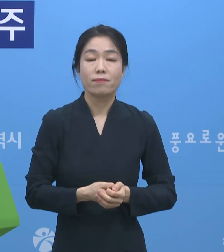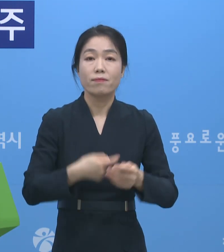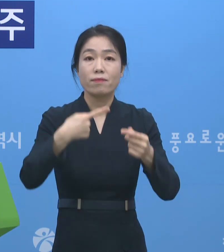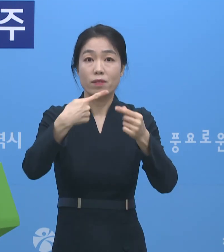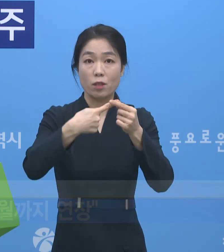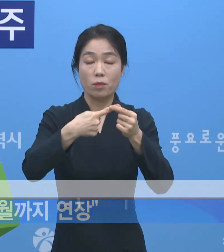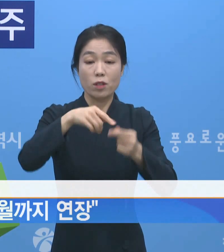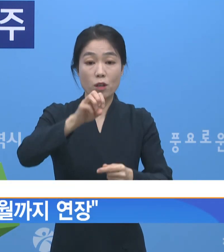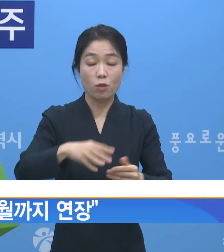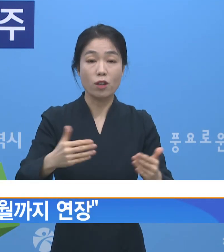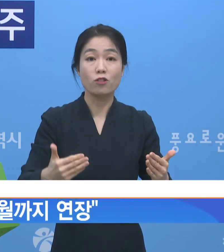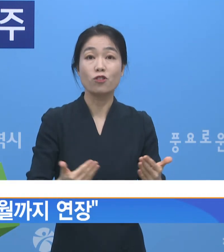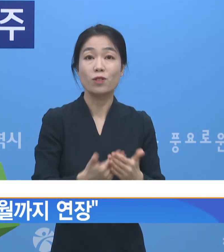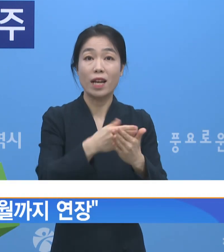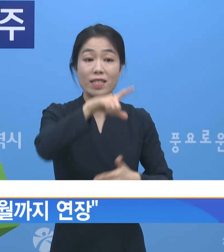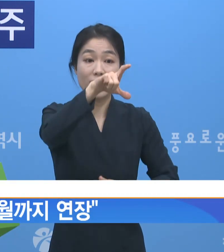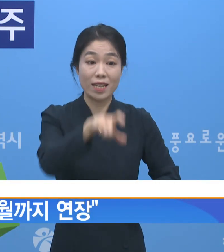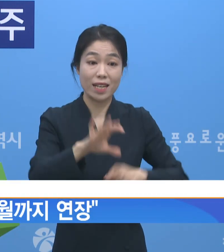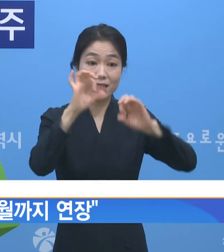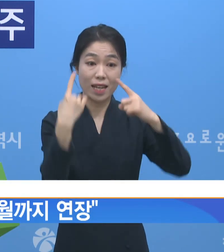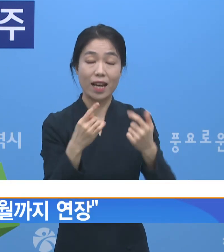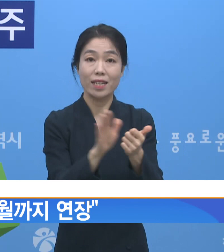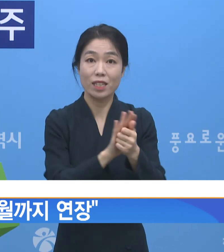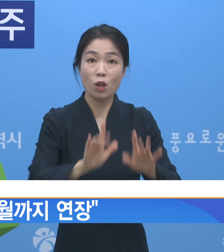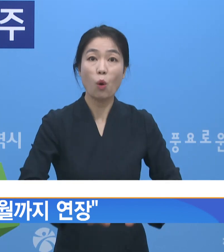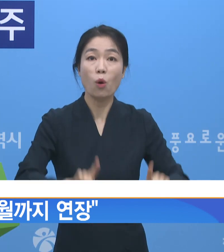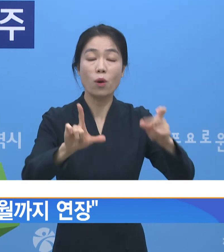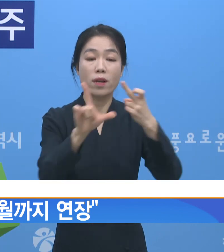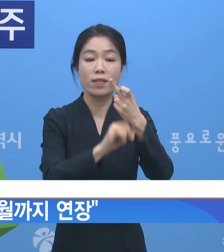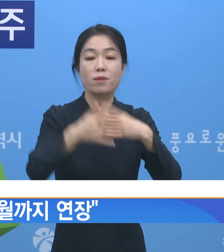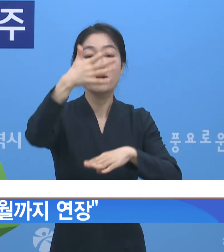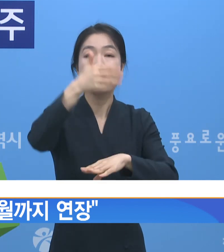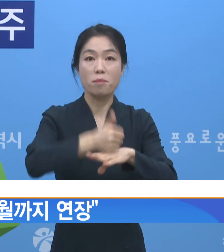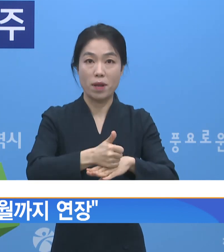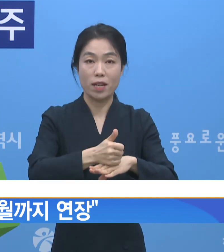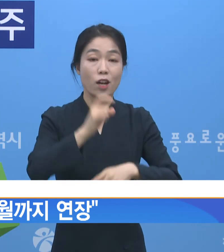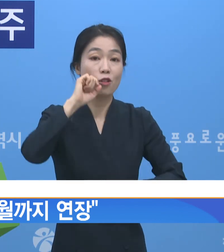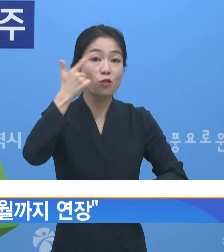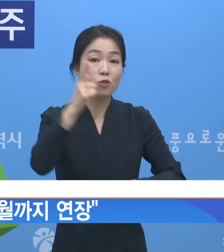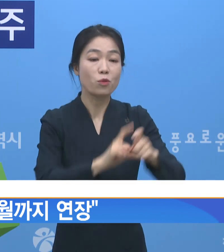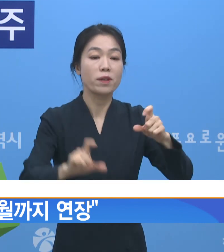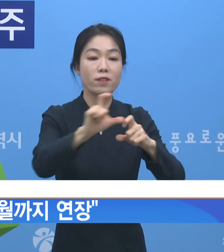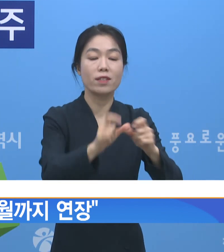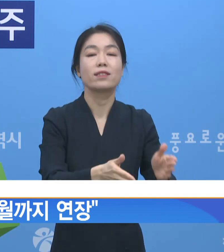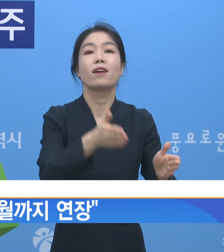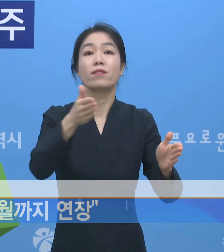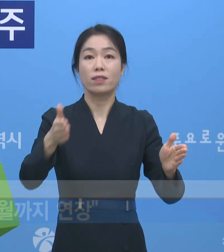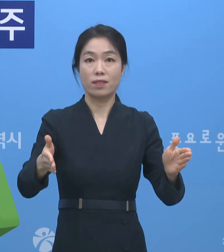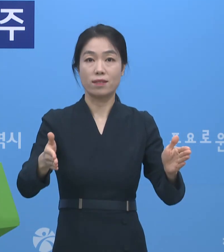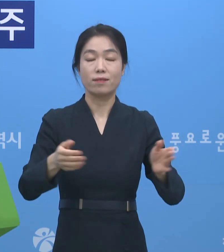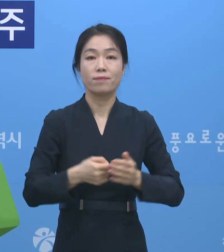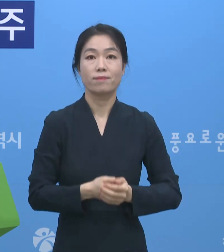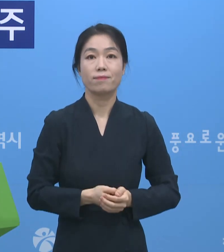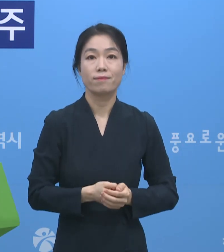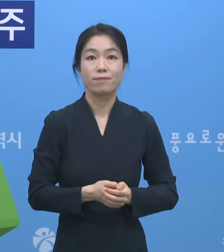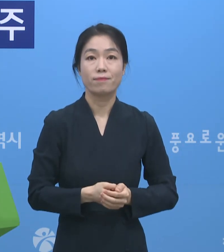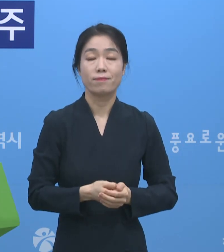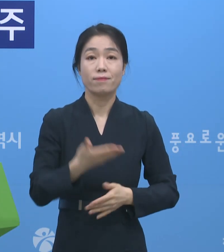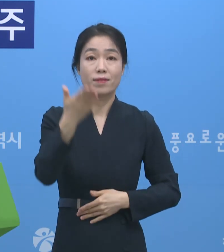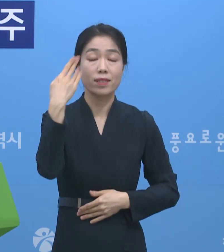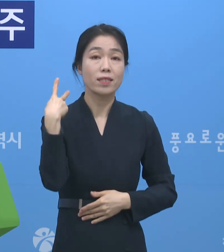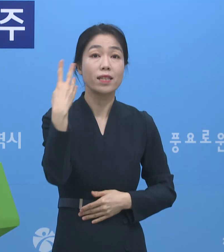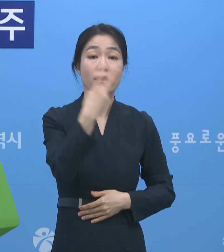첫째, 광주 상생카드 할인 혜택을 올해 12월 말까지 6개월 더 연장하겠습니다.